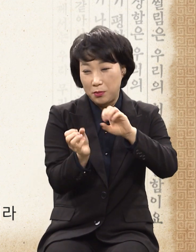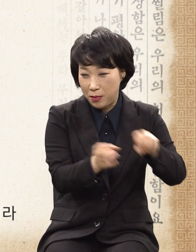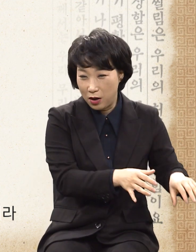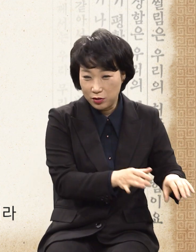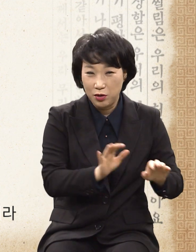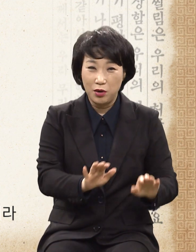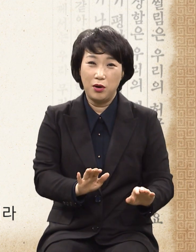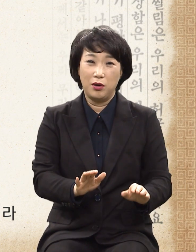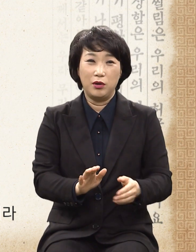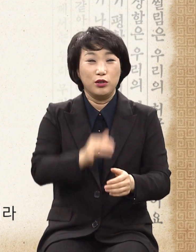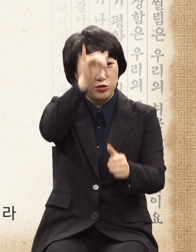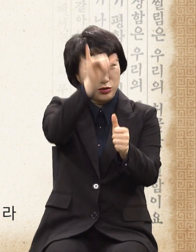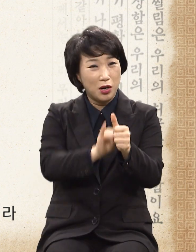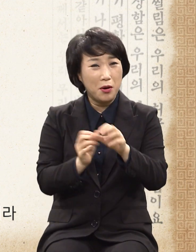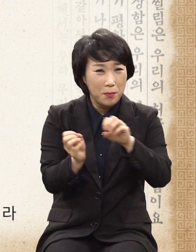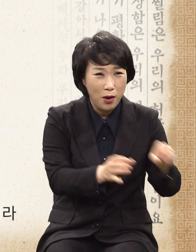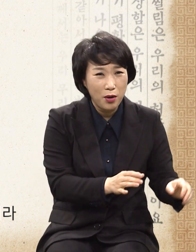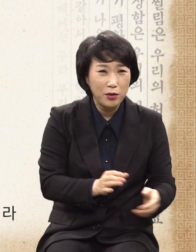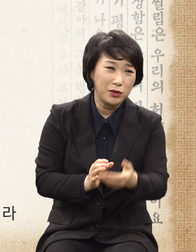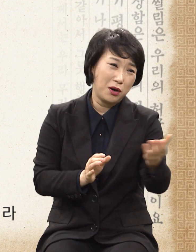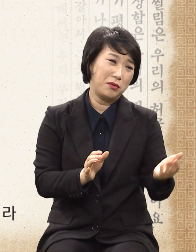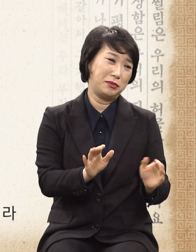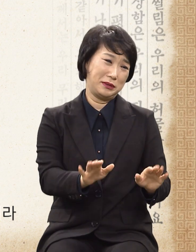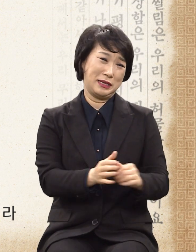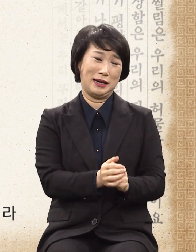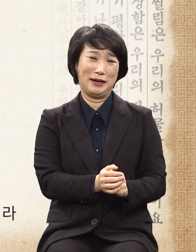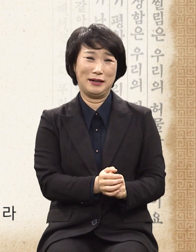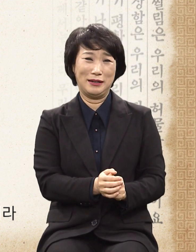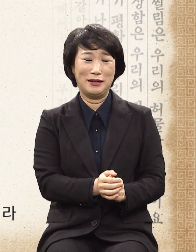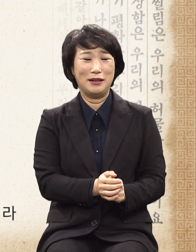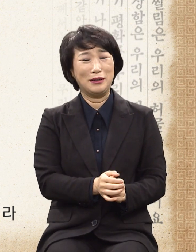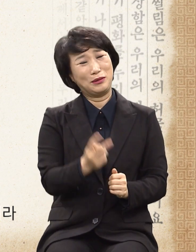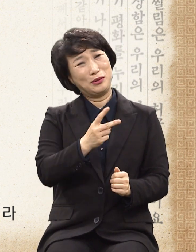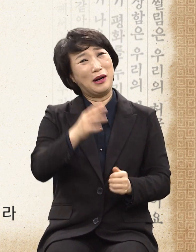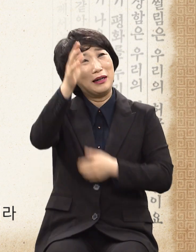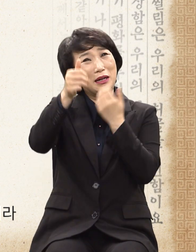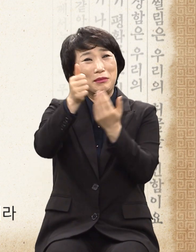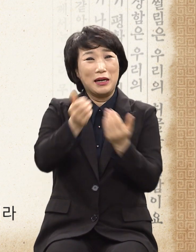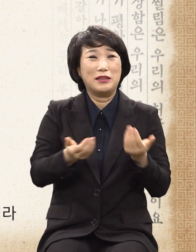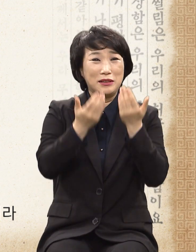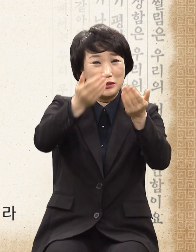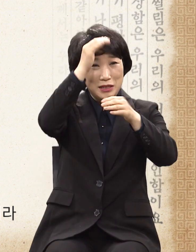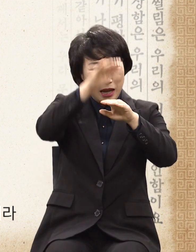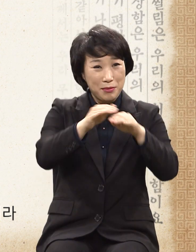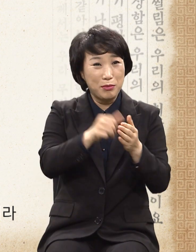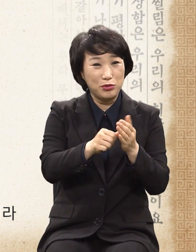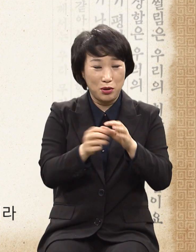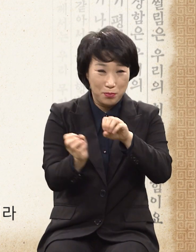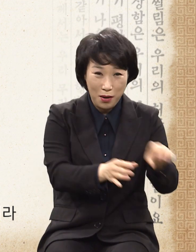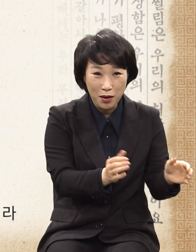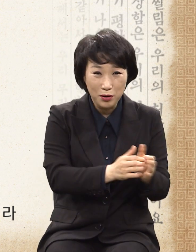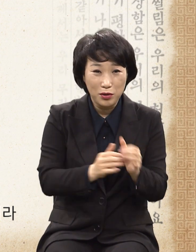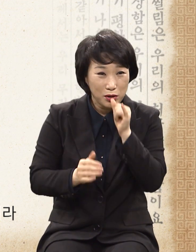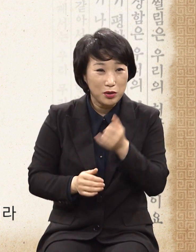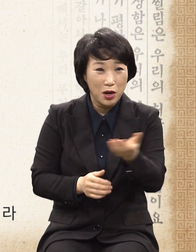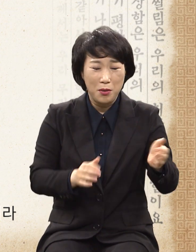잘라먹고 충성도 잘라먹고 하나님께 드린 예물도 잘라먹고